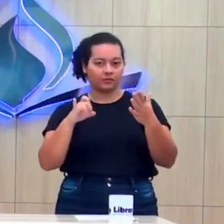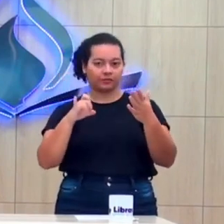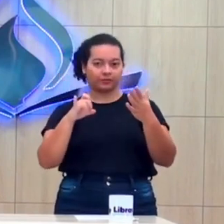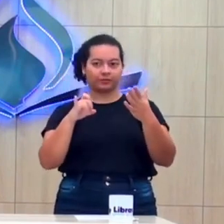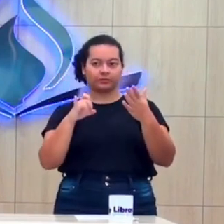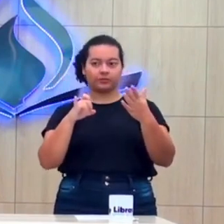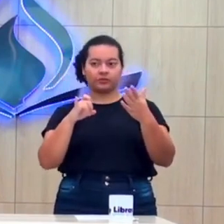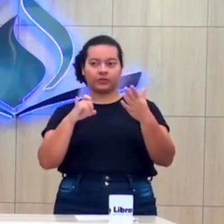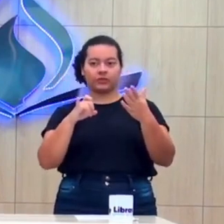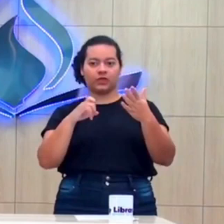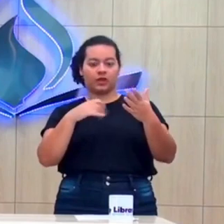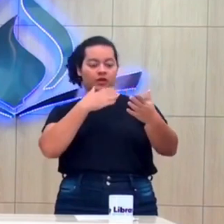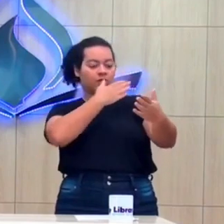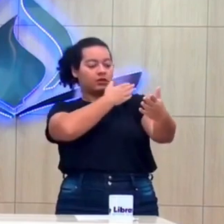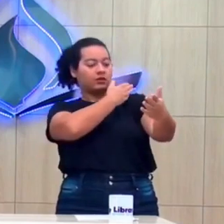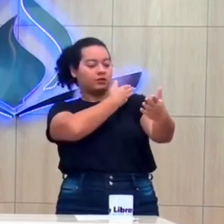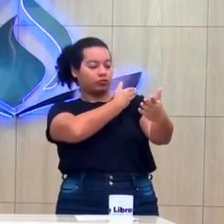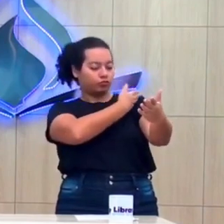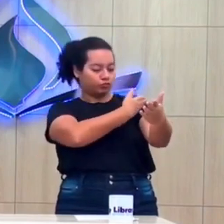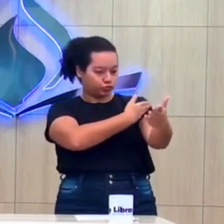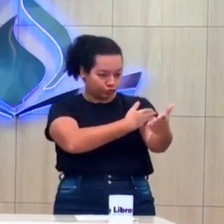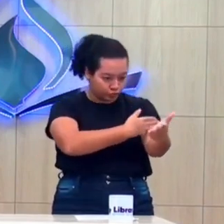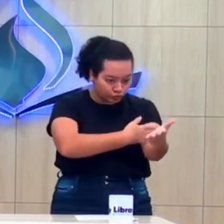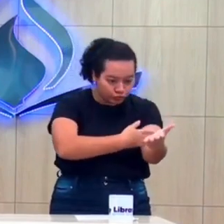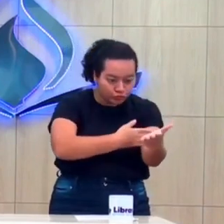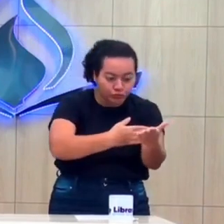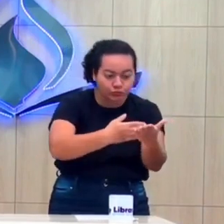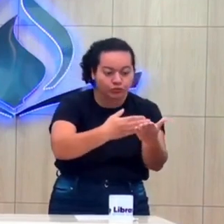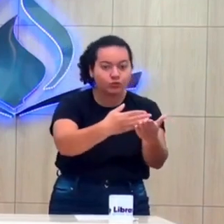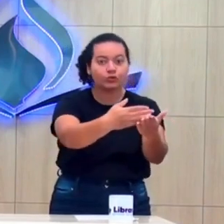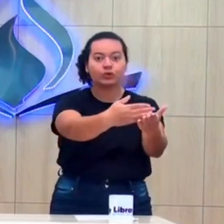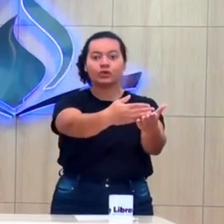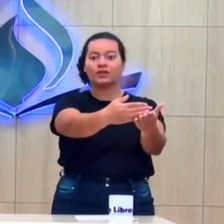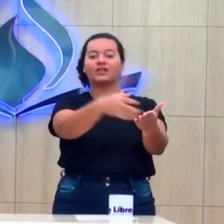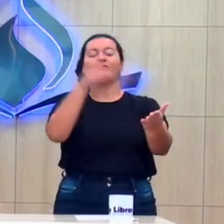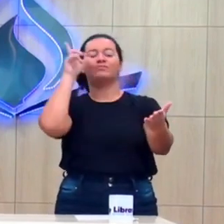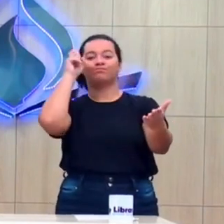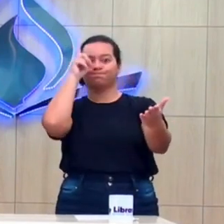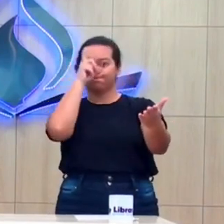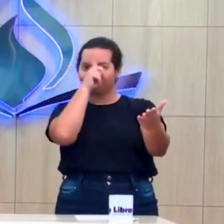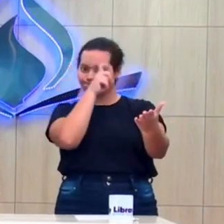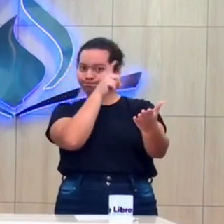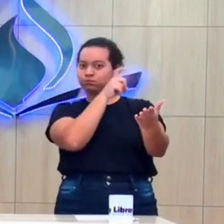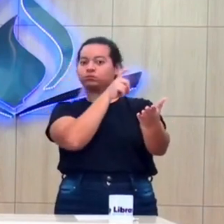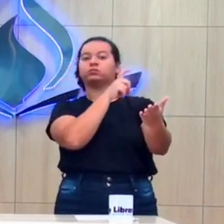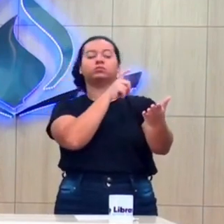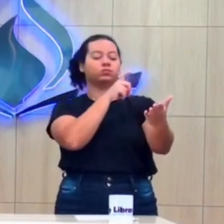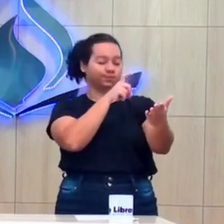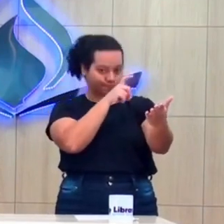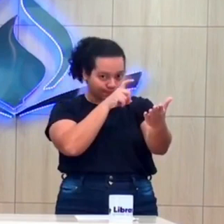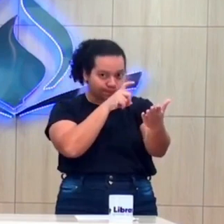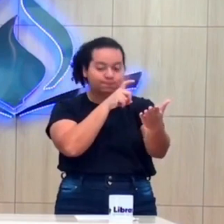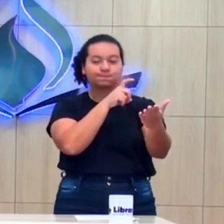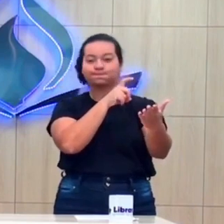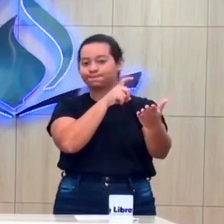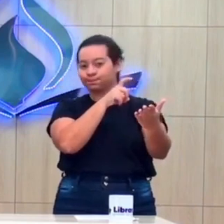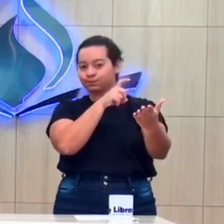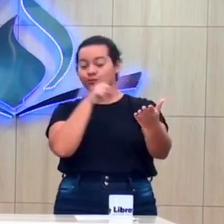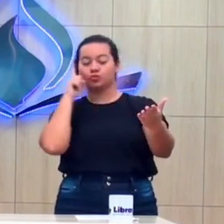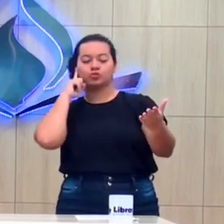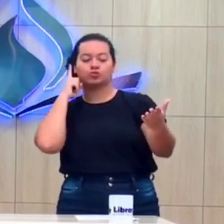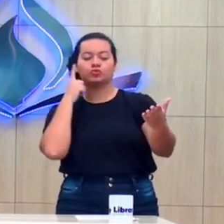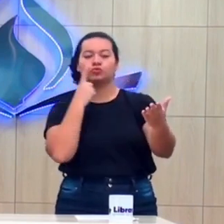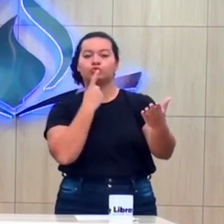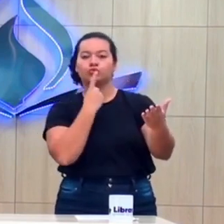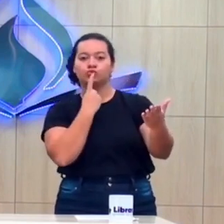longo de muito esforço, de muita luta, de muita batalha, né, o